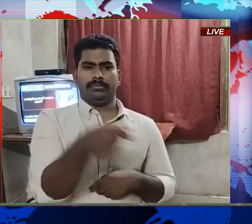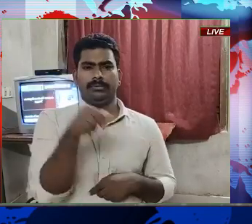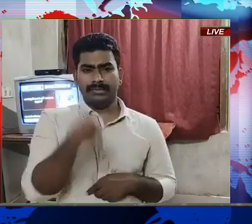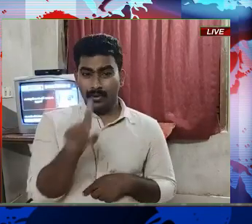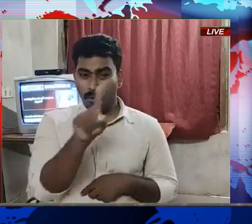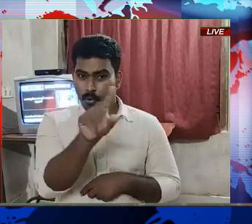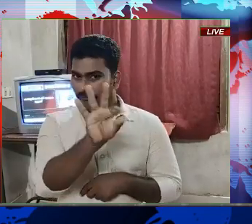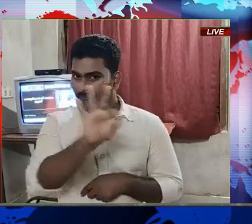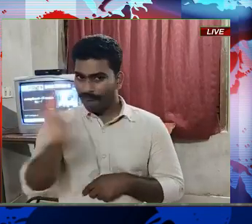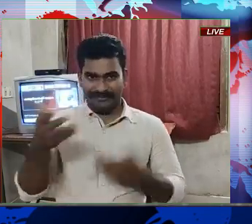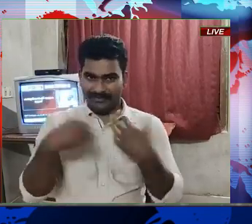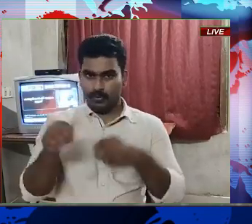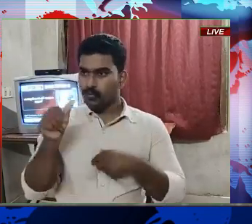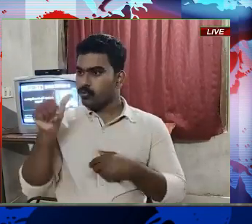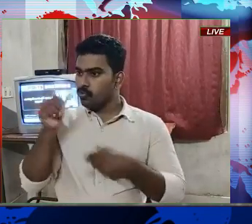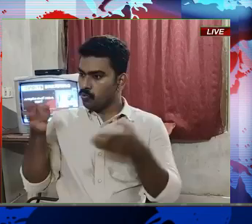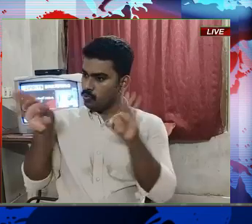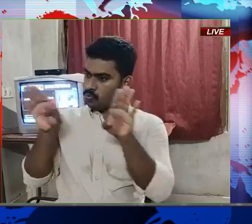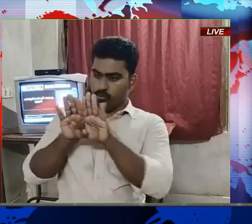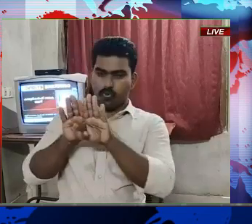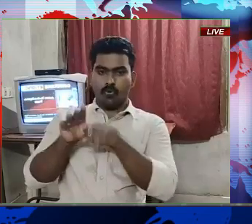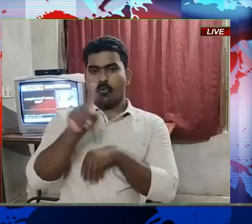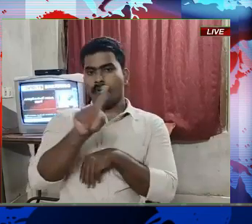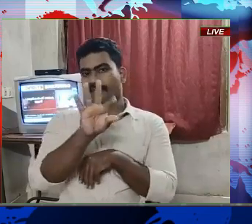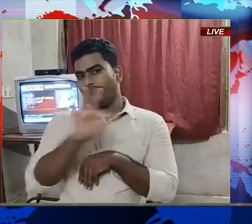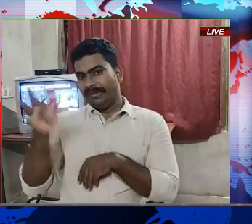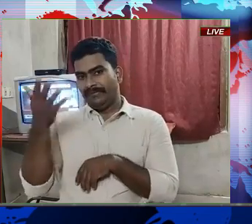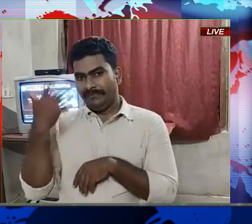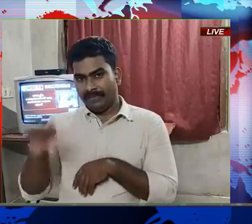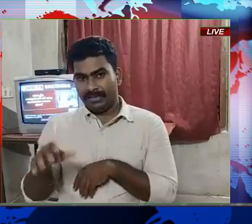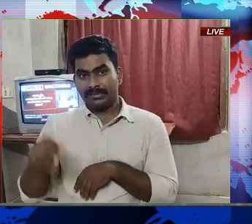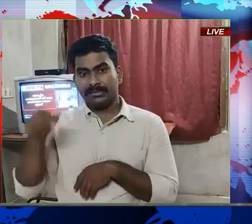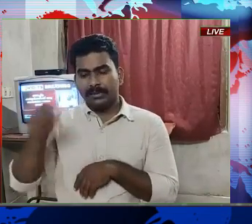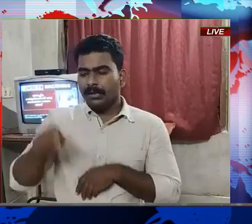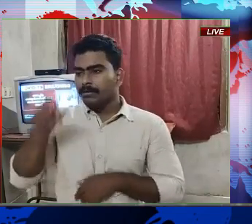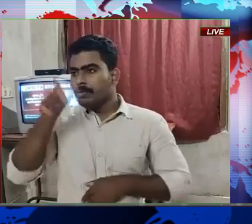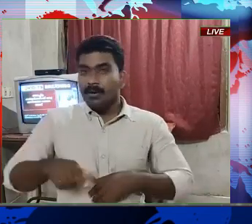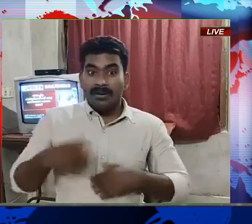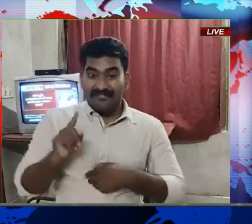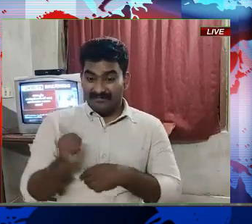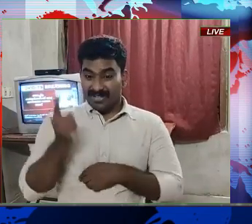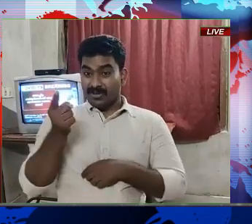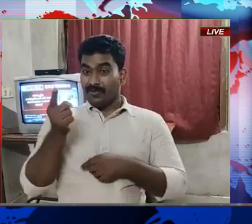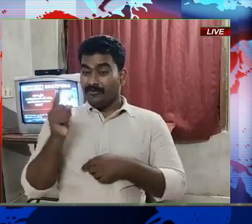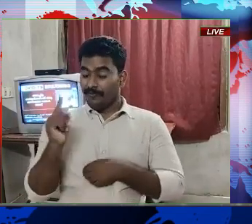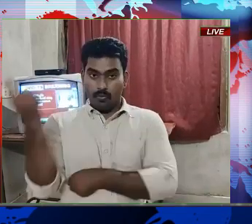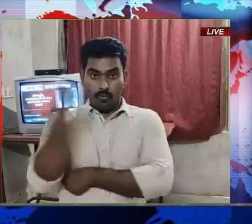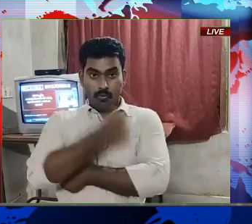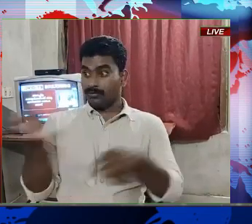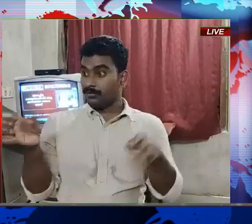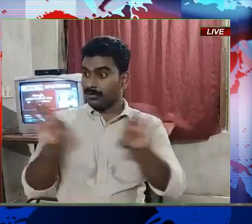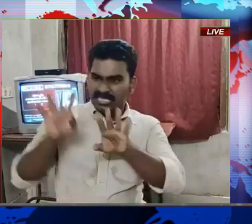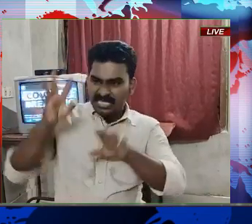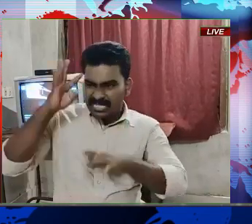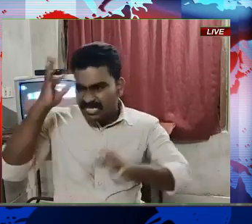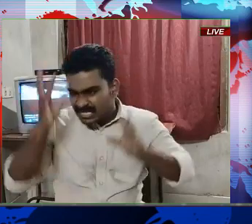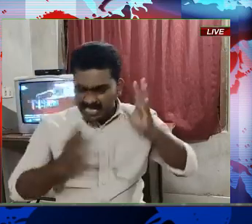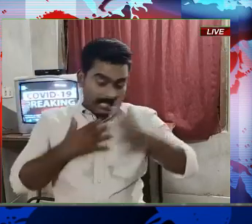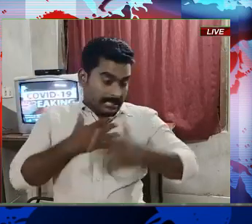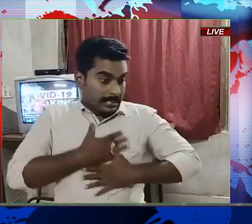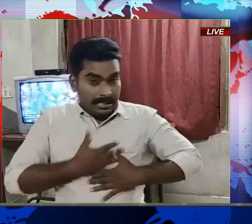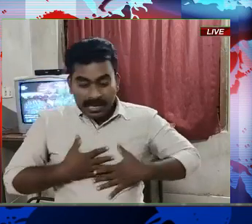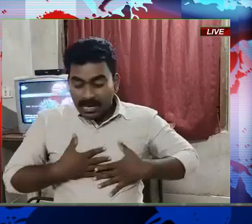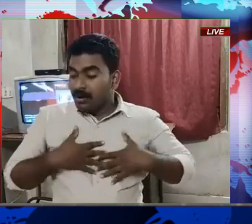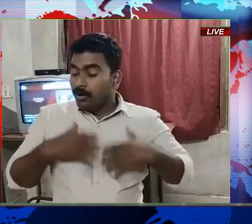റവന്യൂ ഡിപ്പാർട്ട്മെന്റ് എന്നൊക്കെ പറയുന്നത് ഇതിൻ്റെ ഭാഗമായി തന്നെ നിൽക്കേണ്ട, ആരോഗ്യ ഡിപ്പാർട്ട്മെന്റിനെ പോലെ തന്നെ ഇതിൻ്റെ ഭാഗമായി നിൽക്കേണ്ട